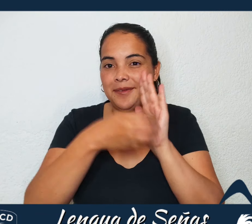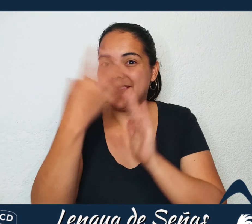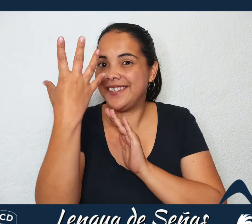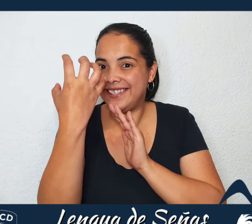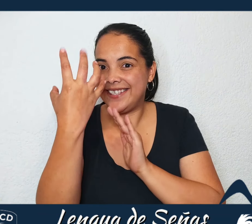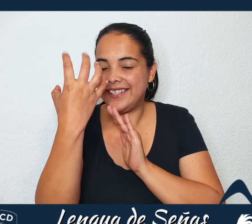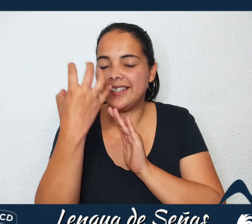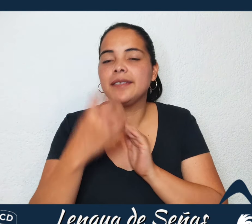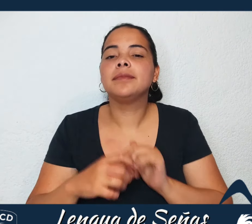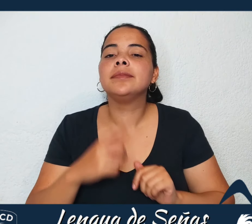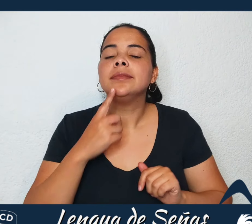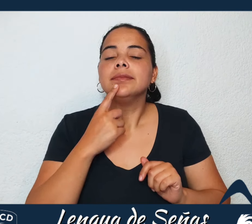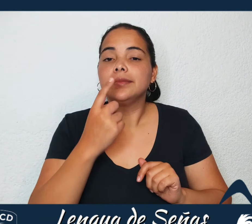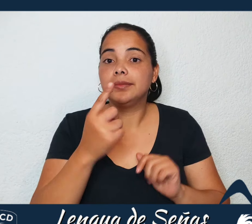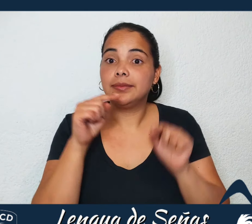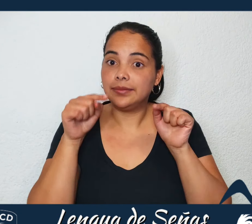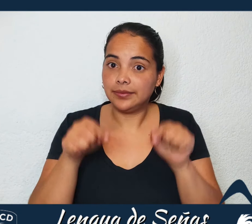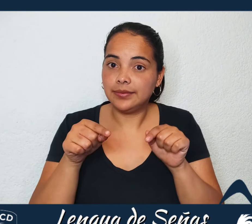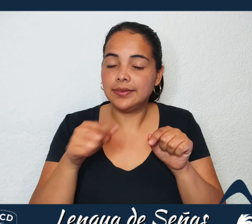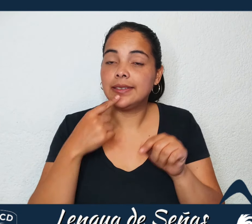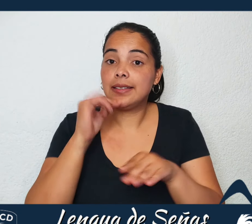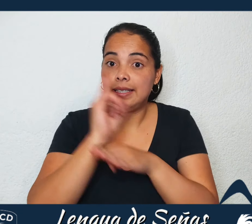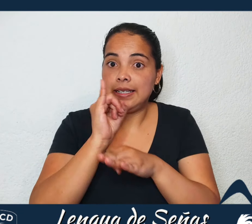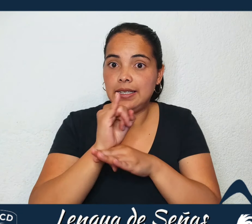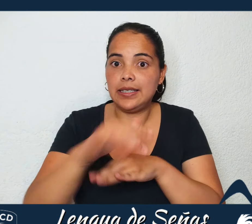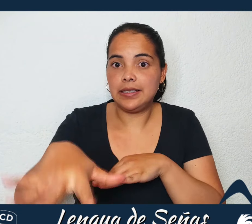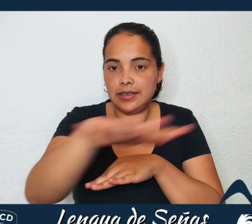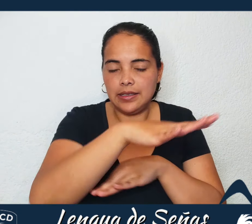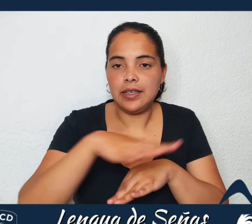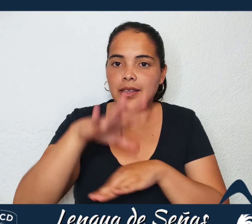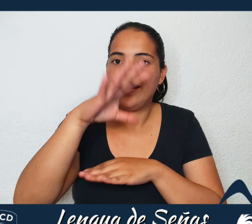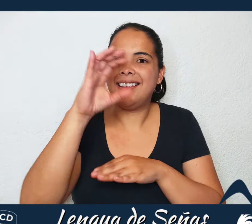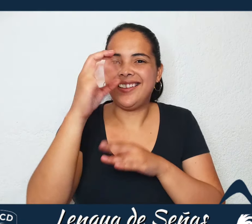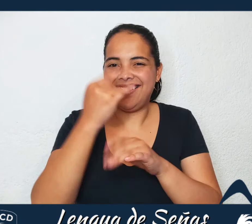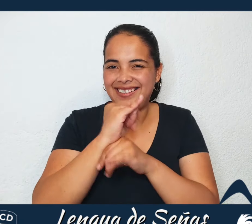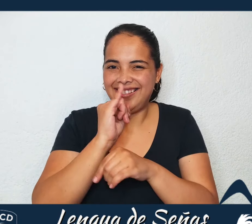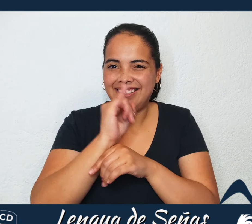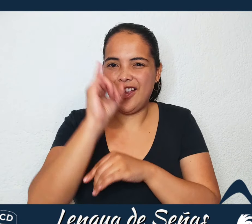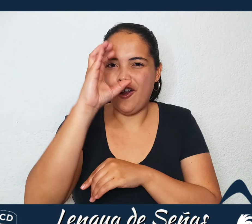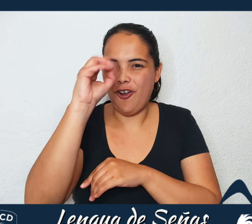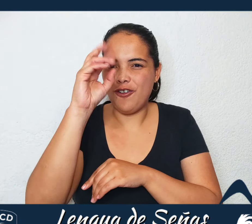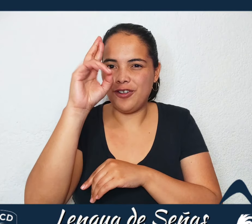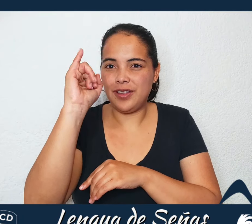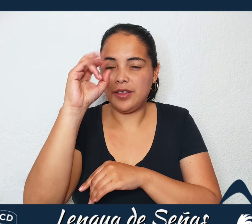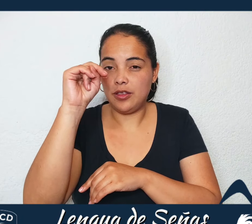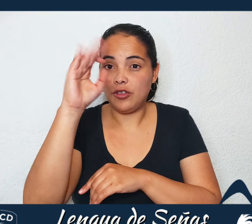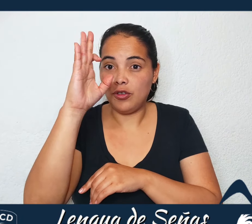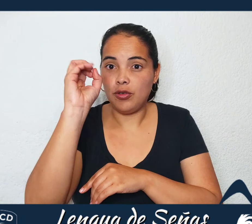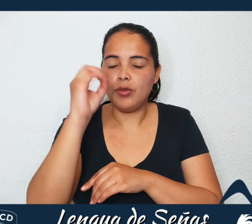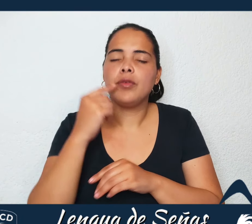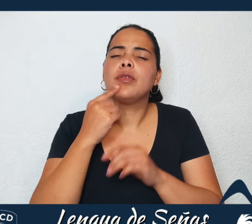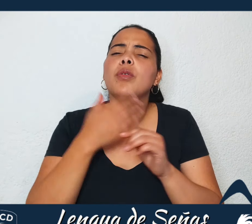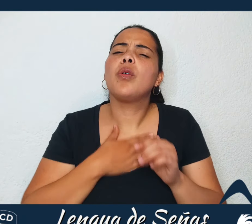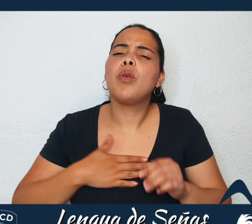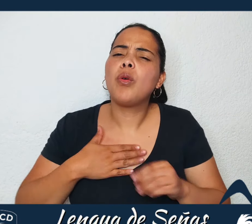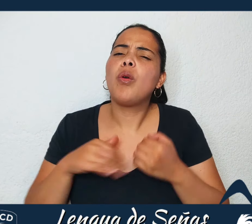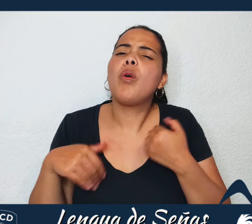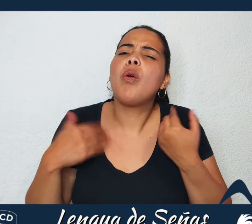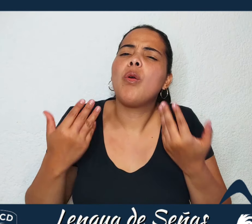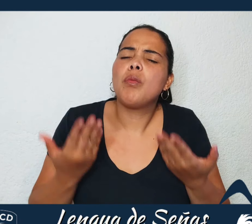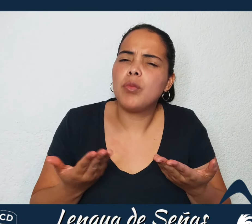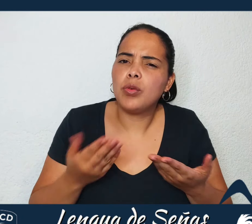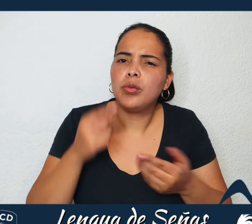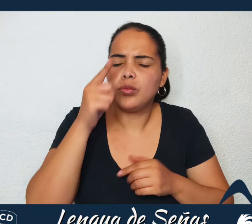15 y Pablo iba a hablar en este momento a la iglesia que estaba ahí en Corinto sobre la resurrección,